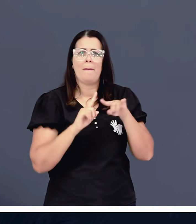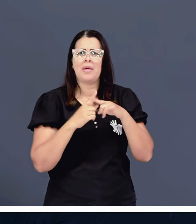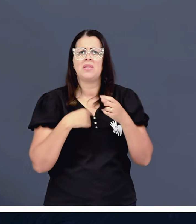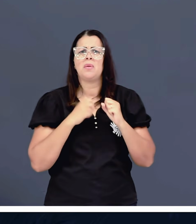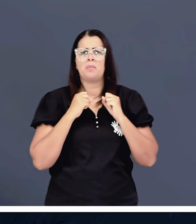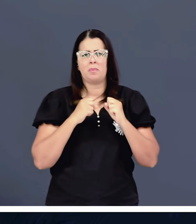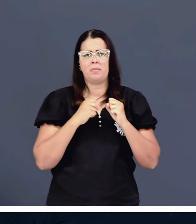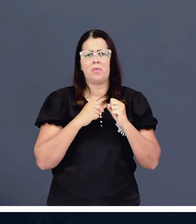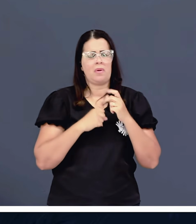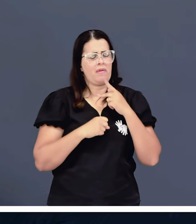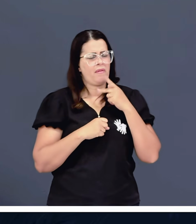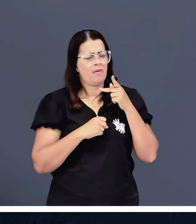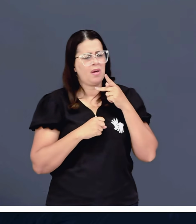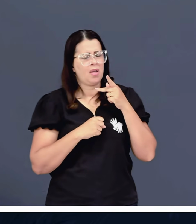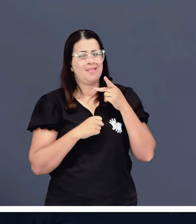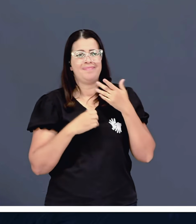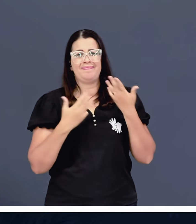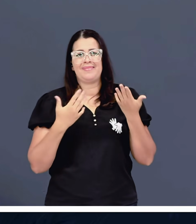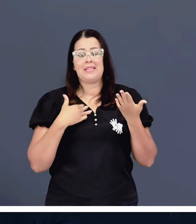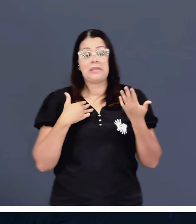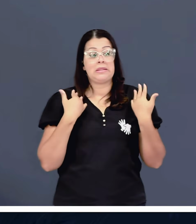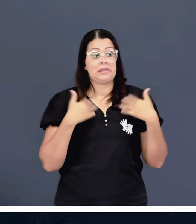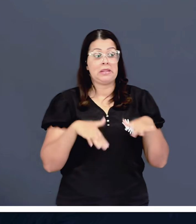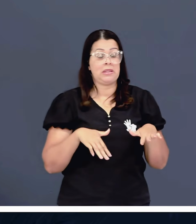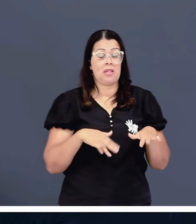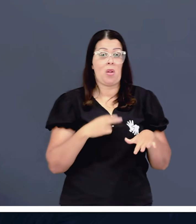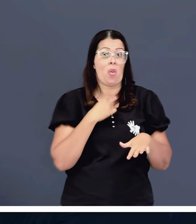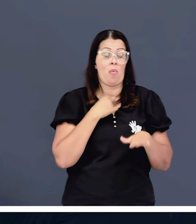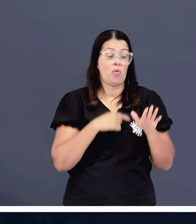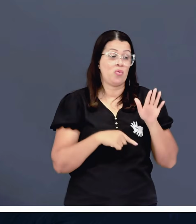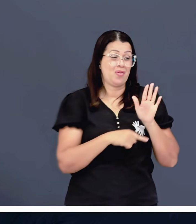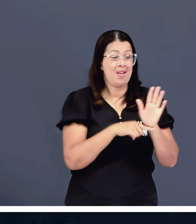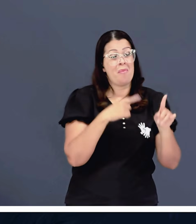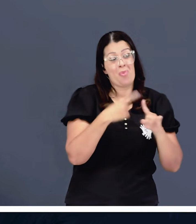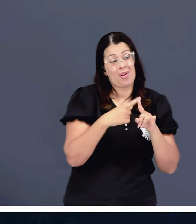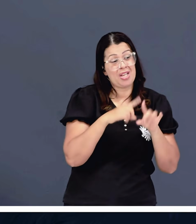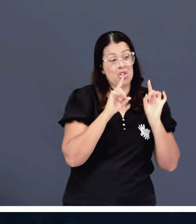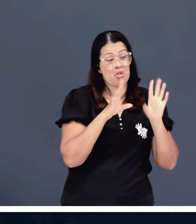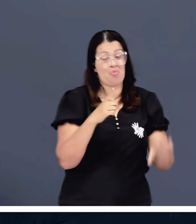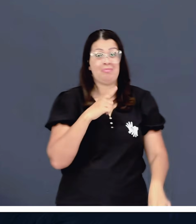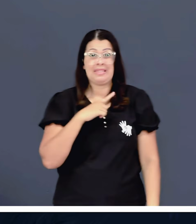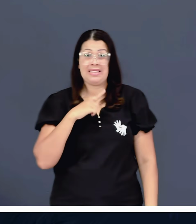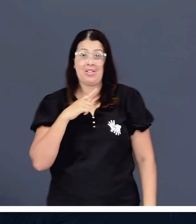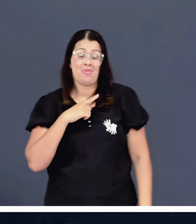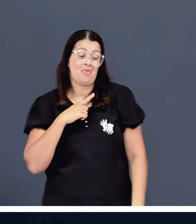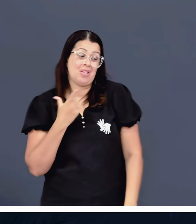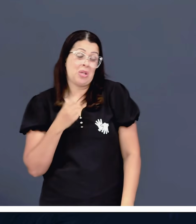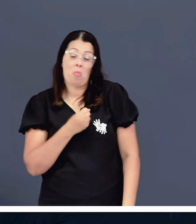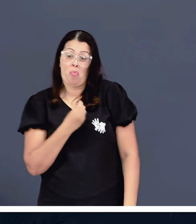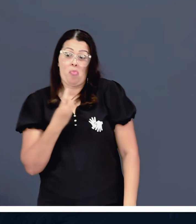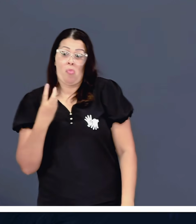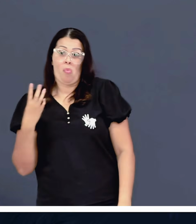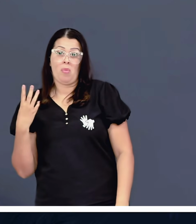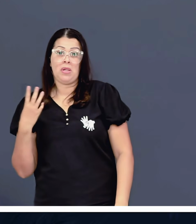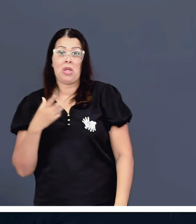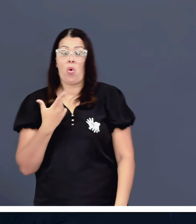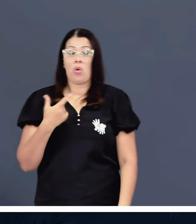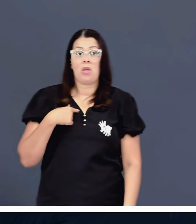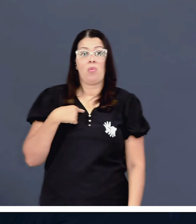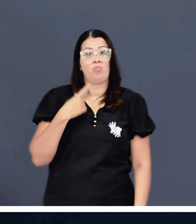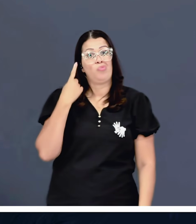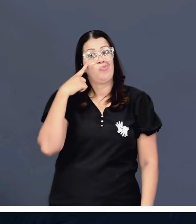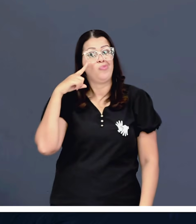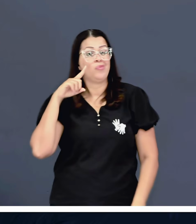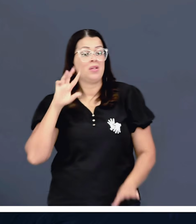pode dizer isso, mesmo dizendo assim, eu não posso te ajudar porque assim, o que eu tenho é só para alguns dias. O que eu tenho